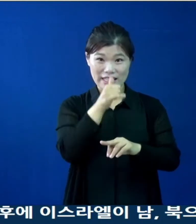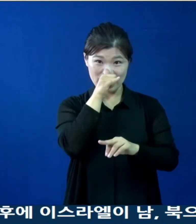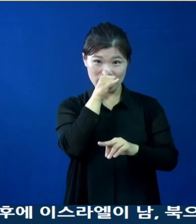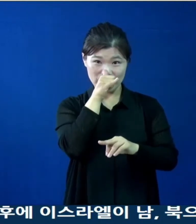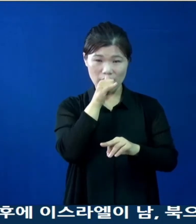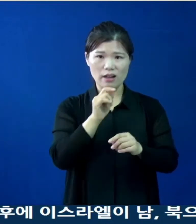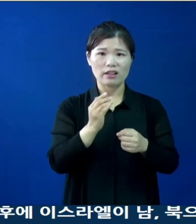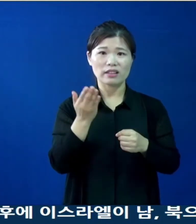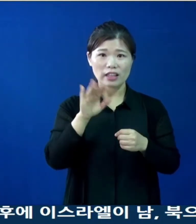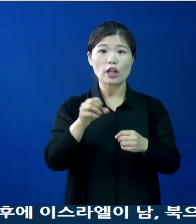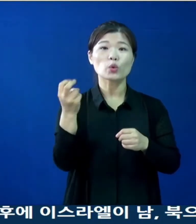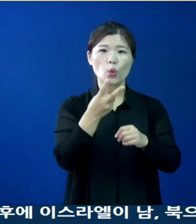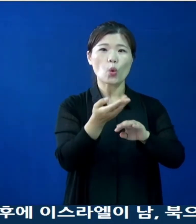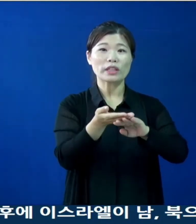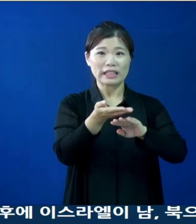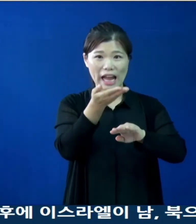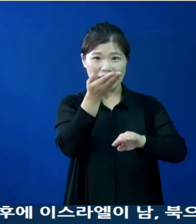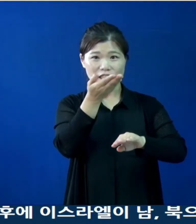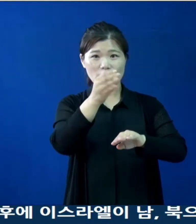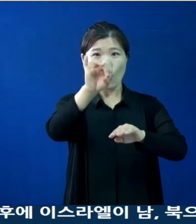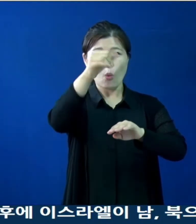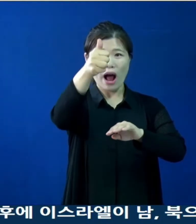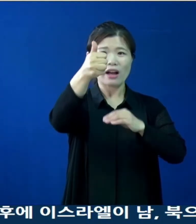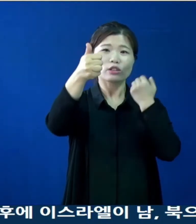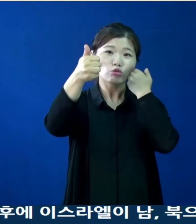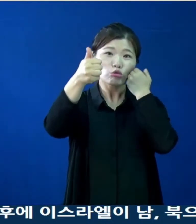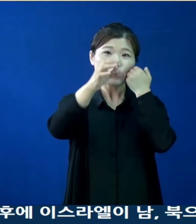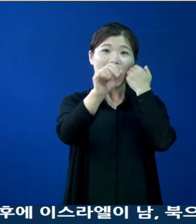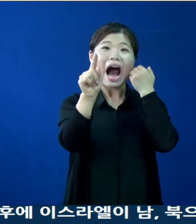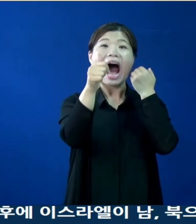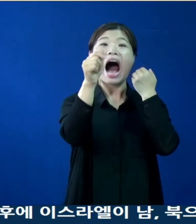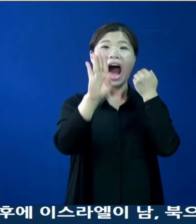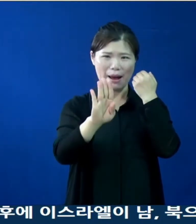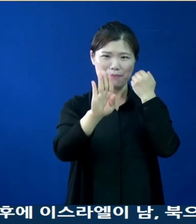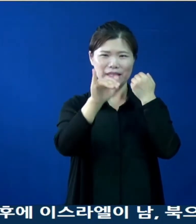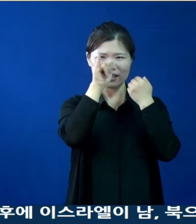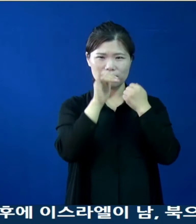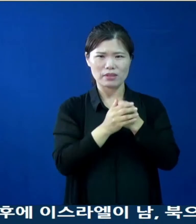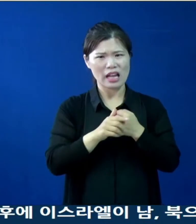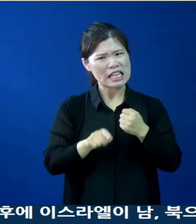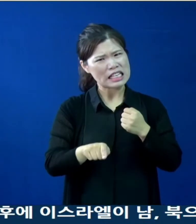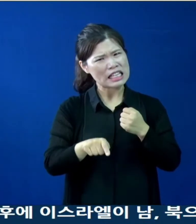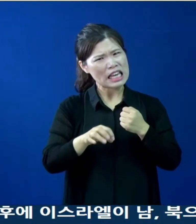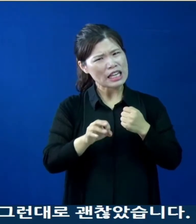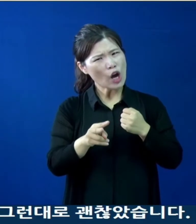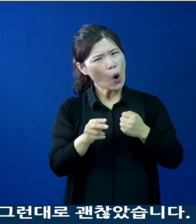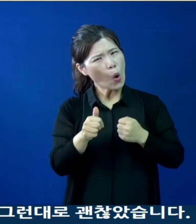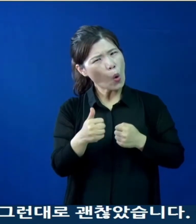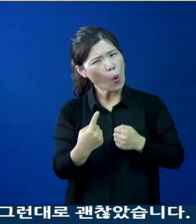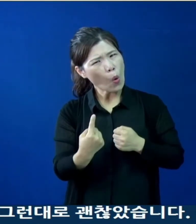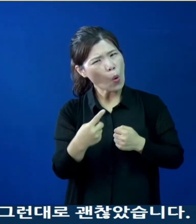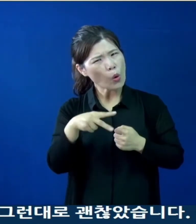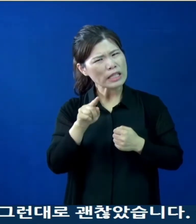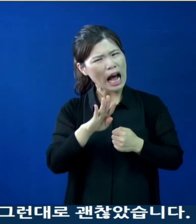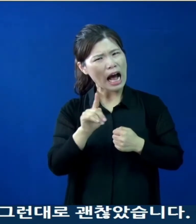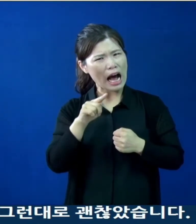왕이었습니다. 누구겠습니까? 아합이죠. 여호사밧이 괜찮은 사람이었는데